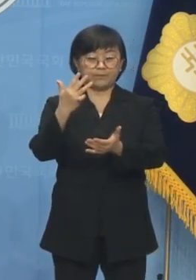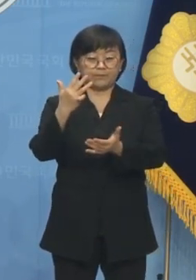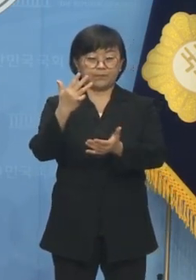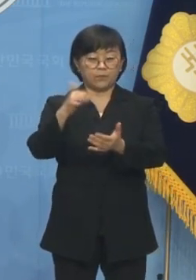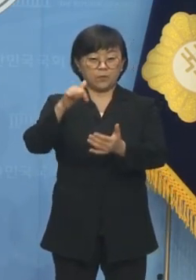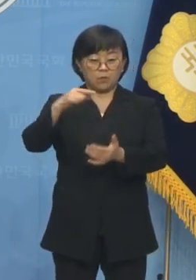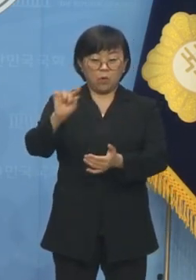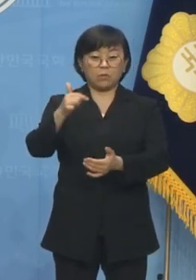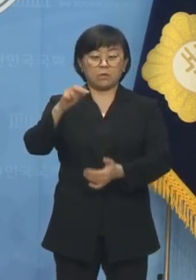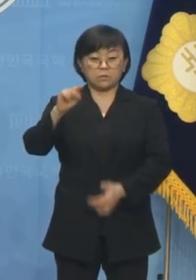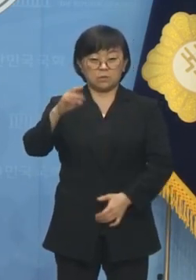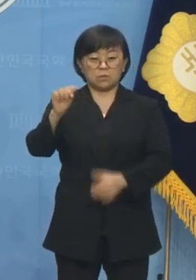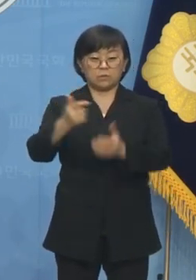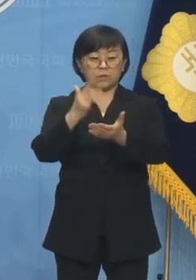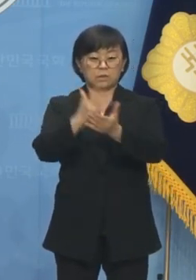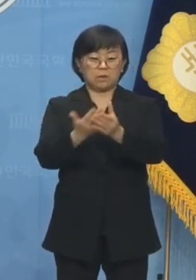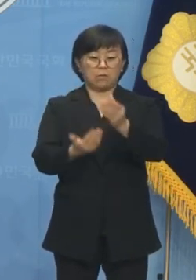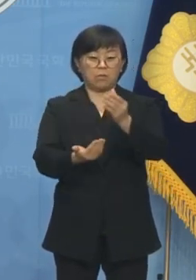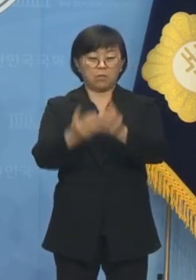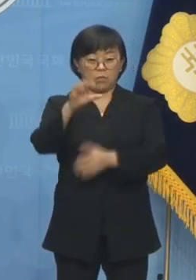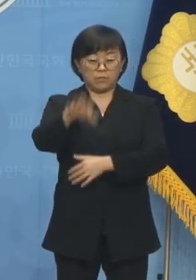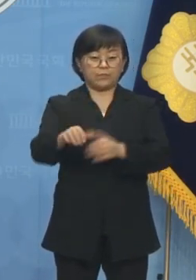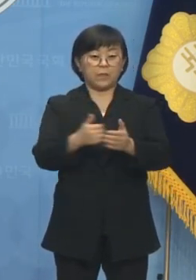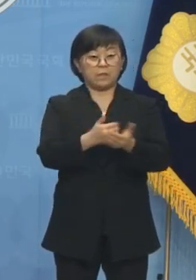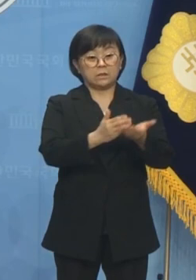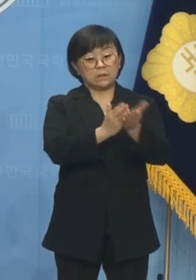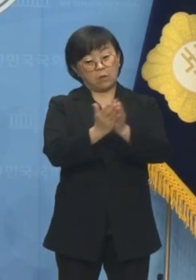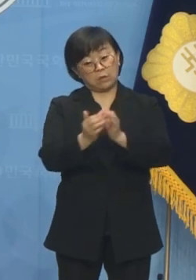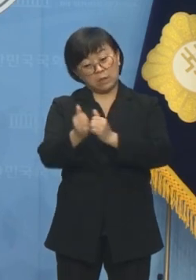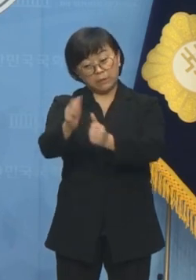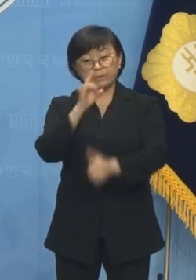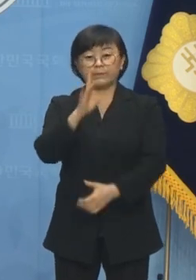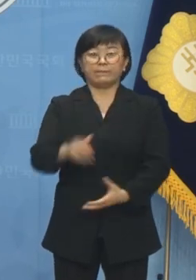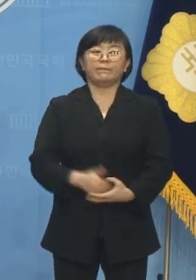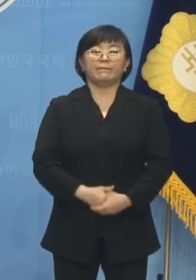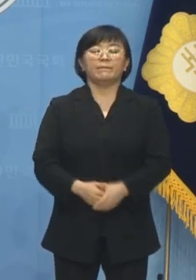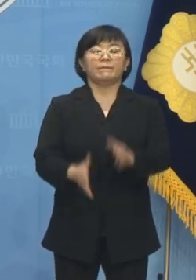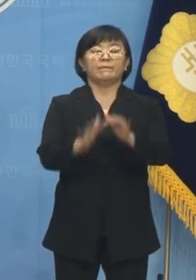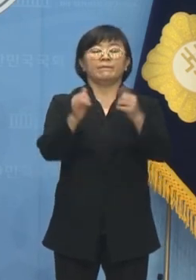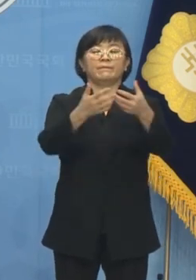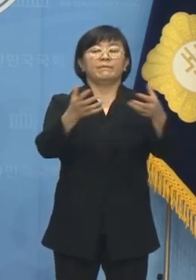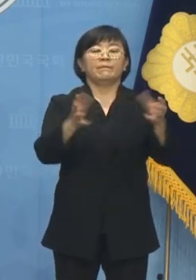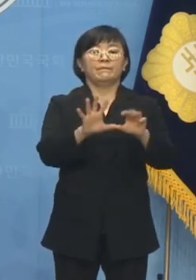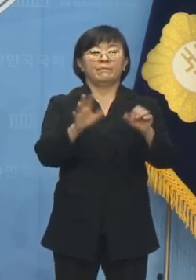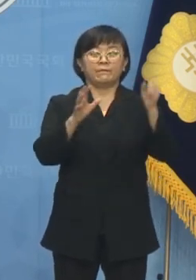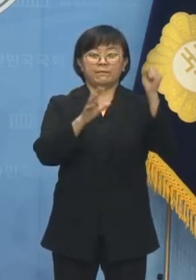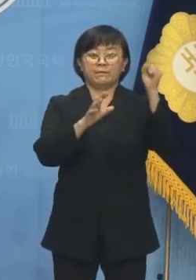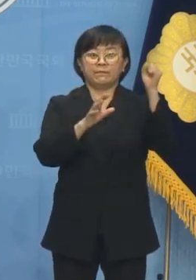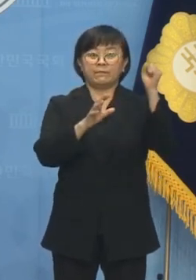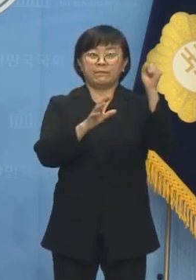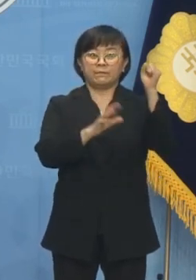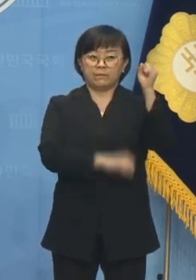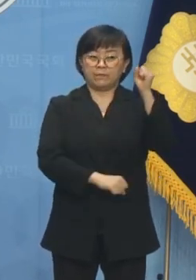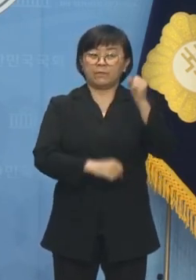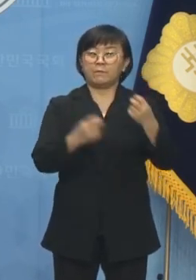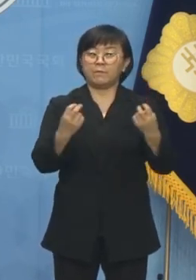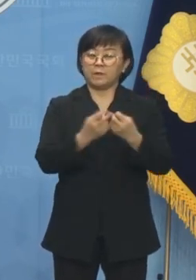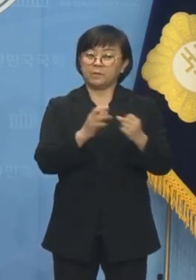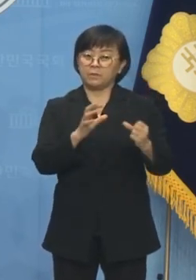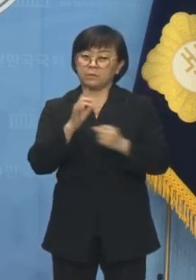했습니다 는 이태원이 세월호의 길을 가면 안된다 시민단체의 횡령 수단이라는